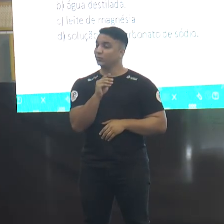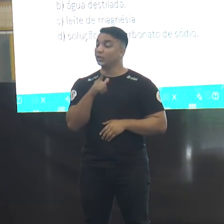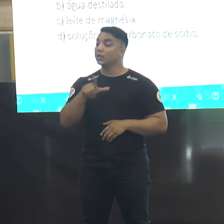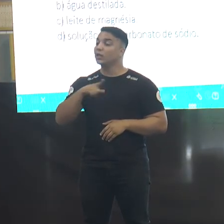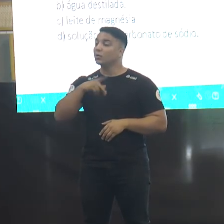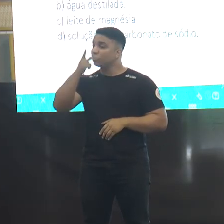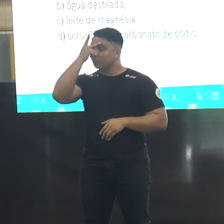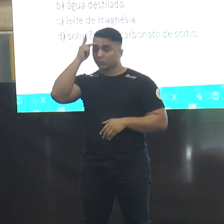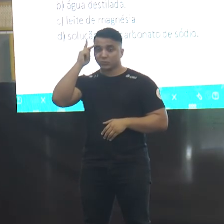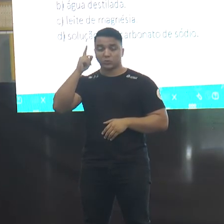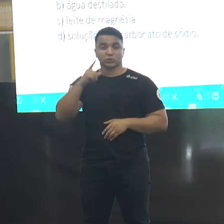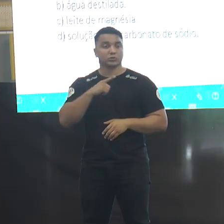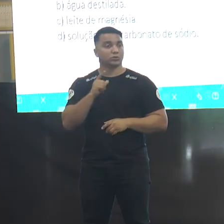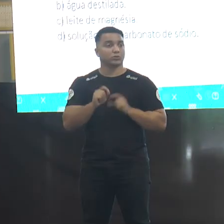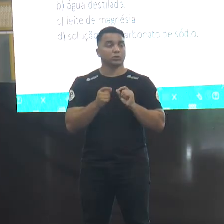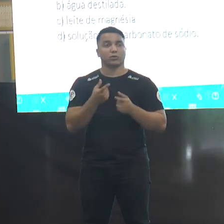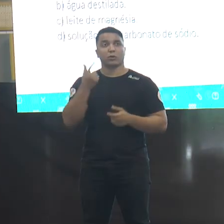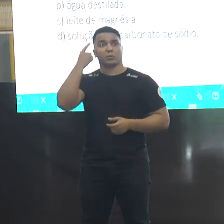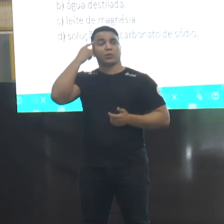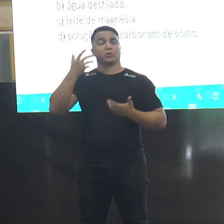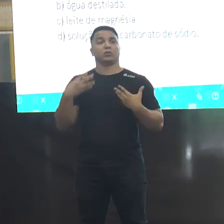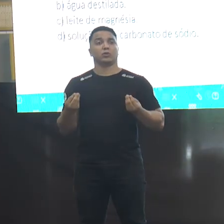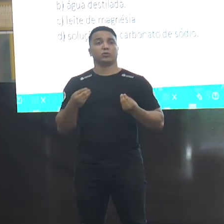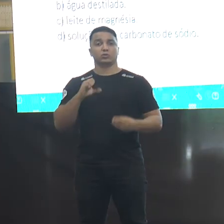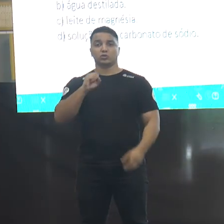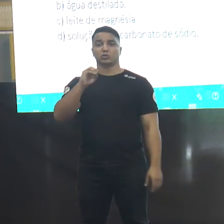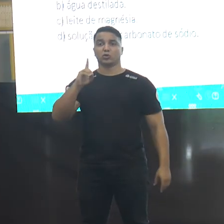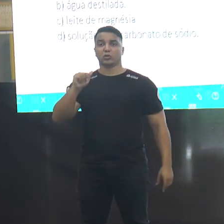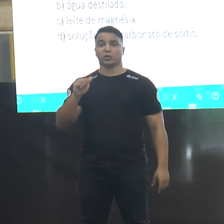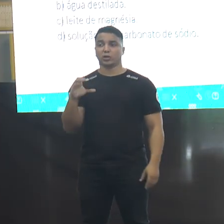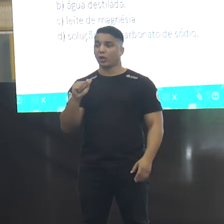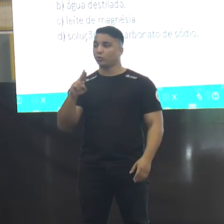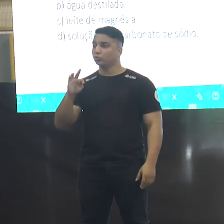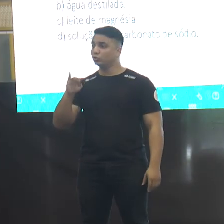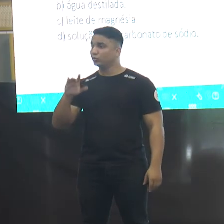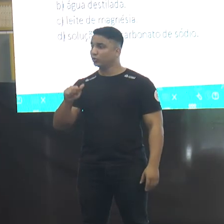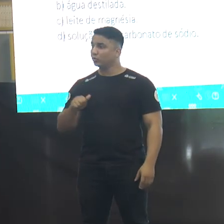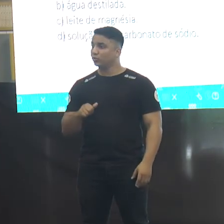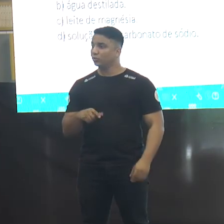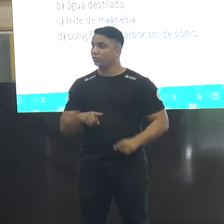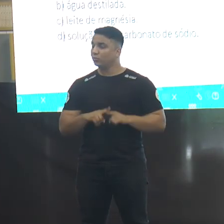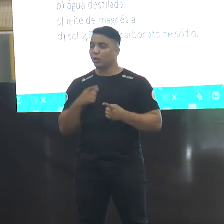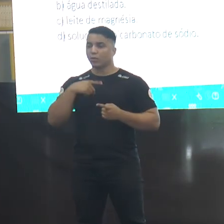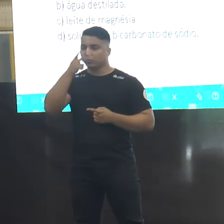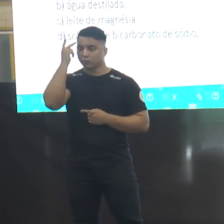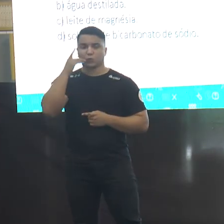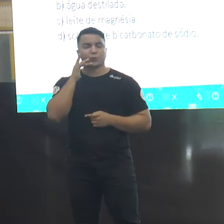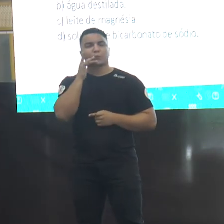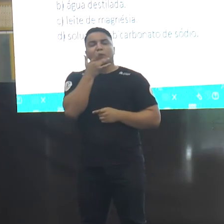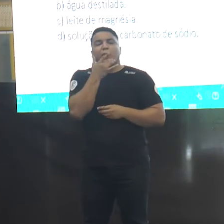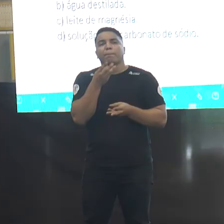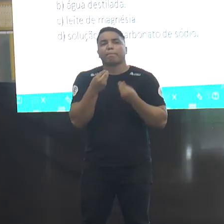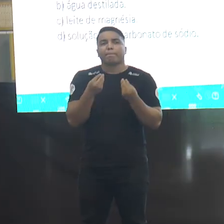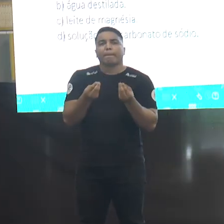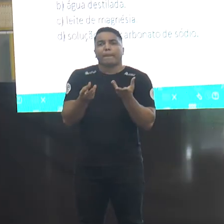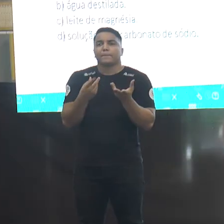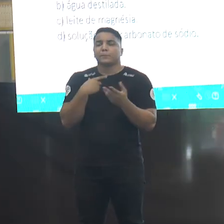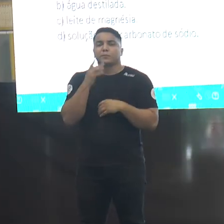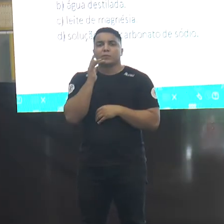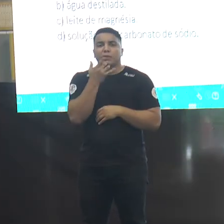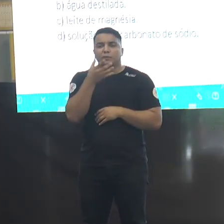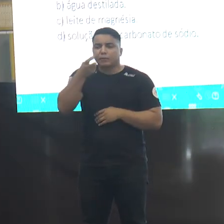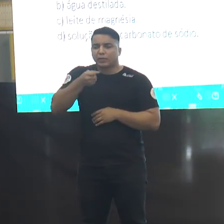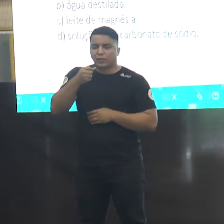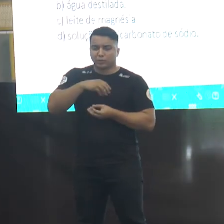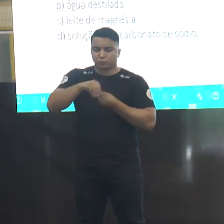um bocado de gente está olhando, pensando assim, meu Deus, soda cáustica foi. Já pensou que coisa gostosa? Tomar o leitinho